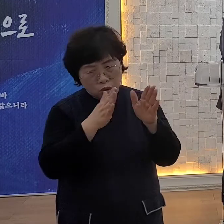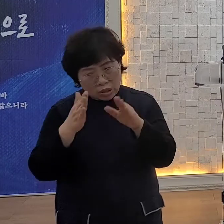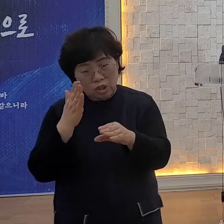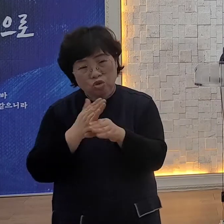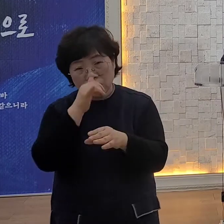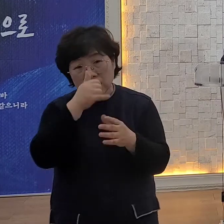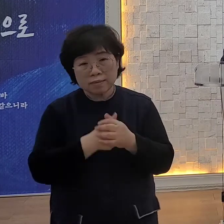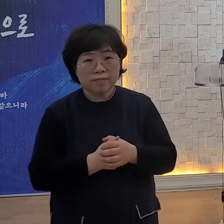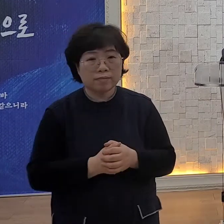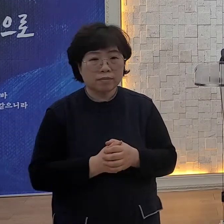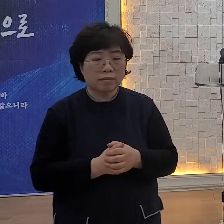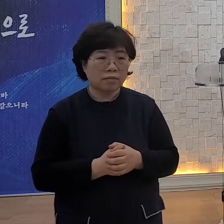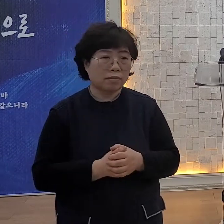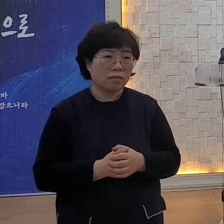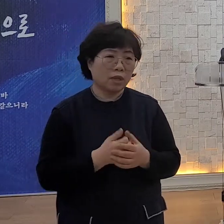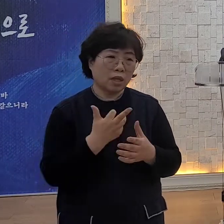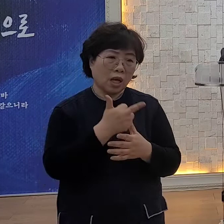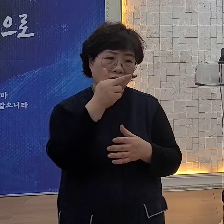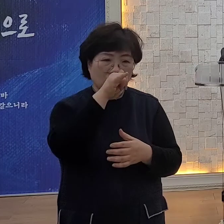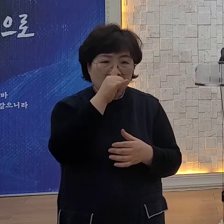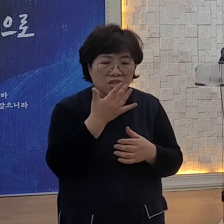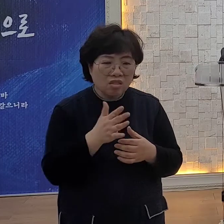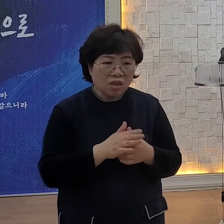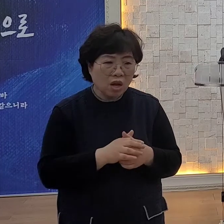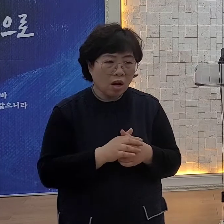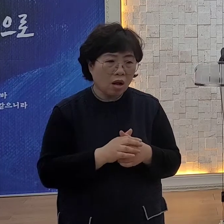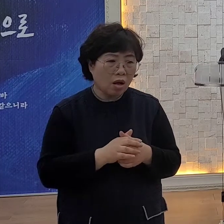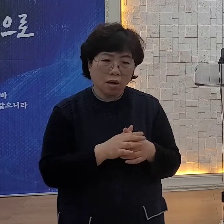그분이 얼마나 급했으면 양산에 사는 저에게 문자를 했겠어요.